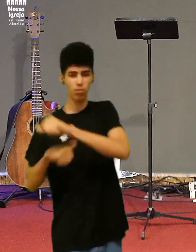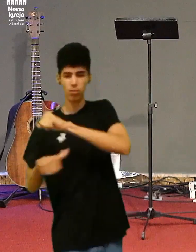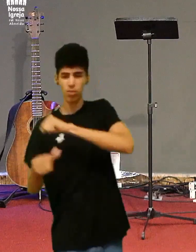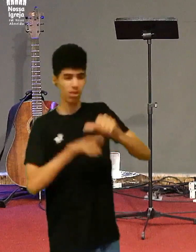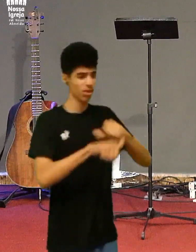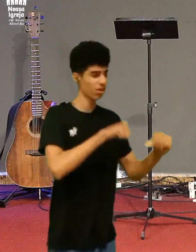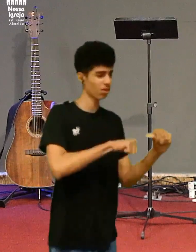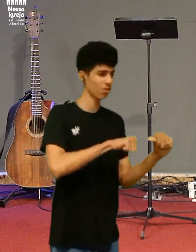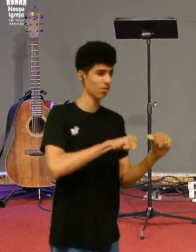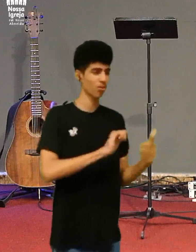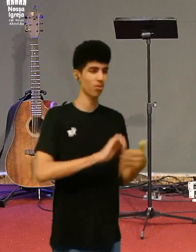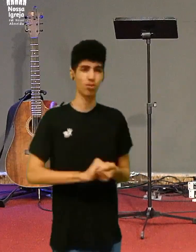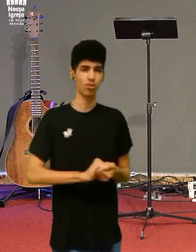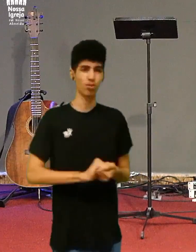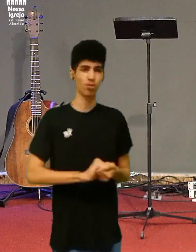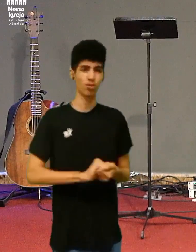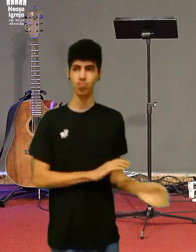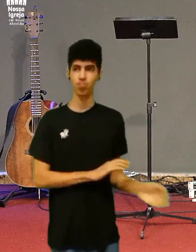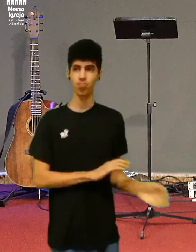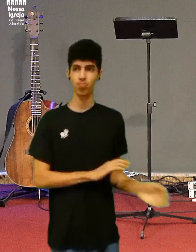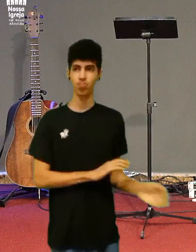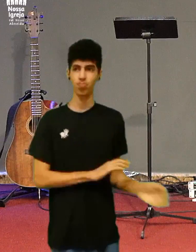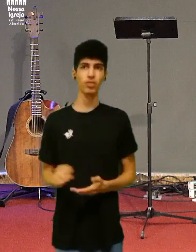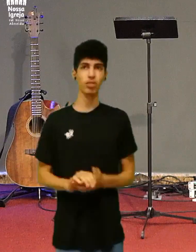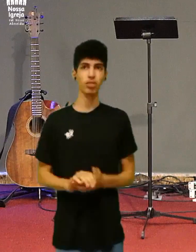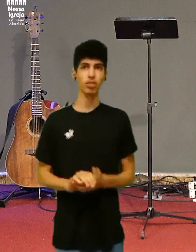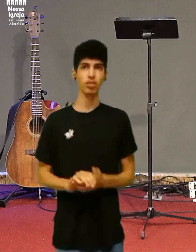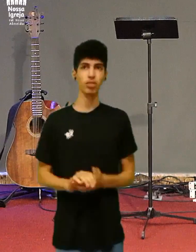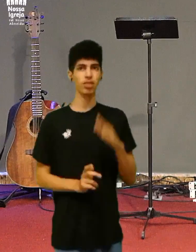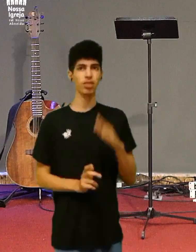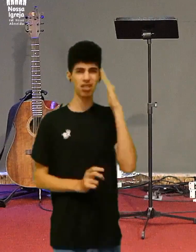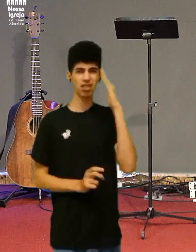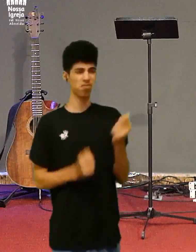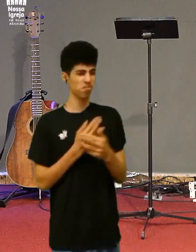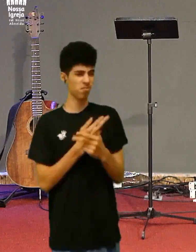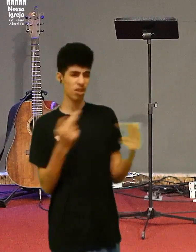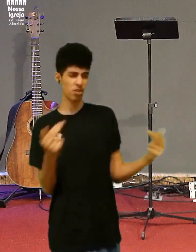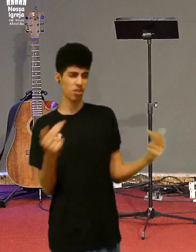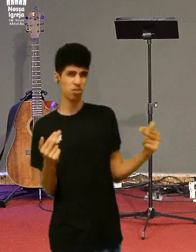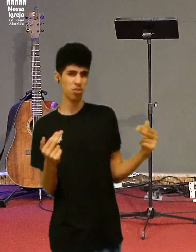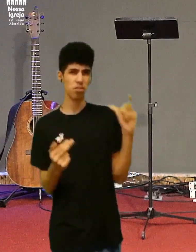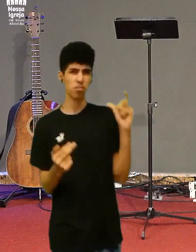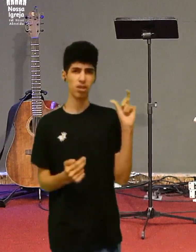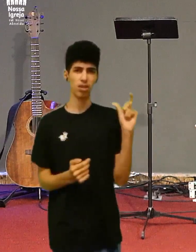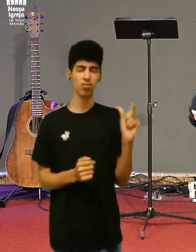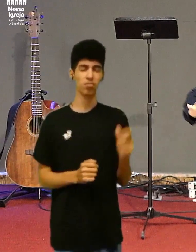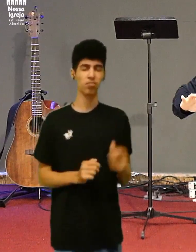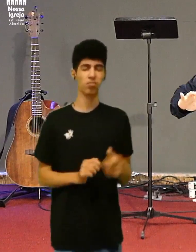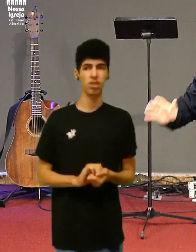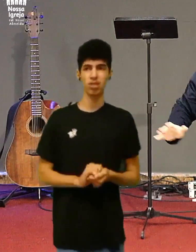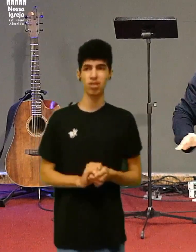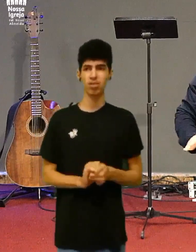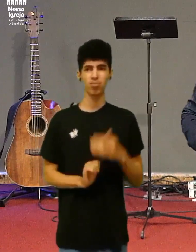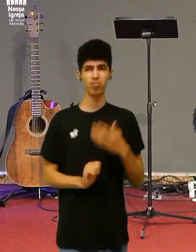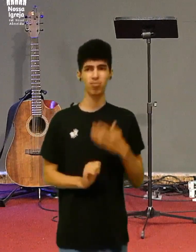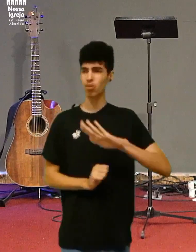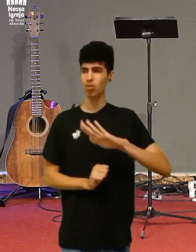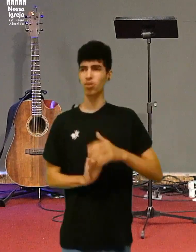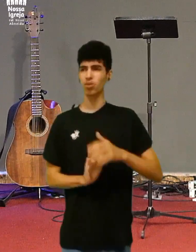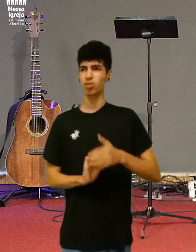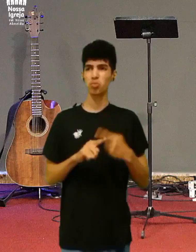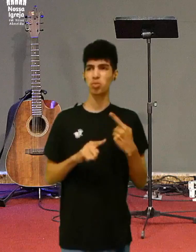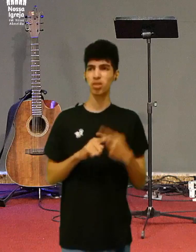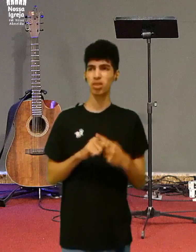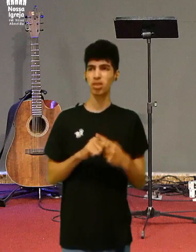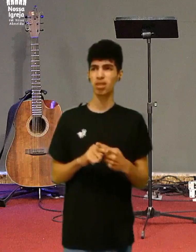muitos irmãos têm problema com essa palavra, porque essa palavra foi usada de forma muito errada, muitas vezes,